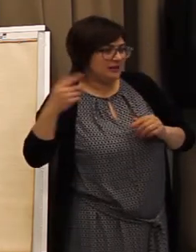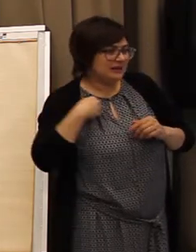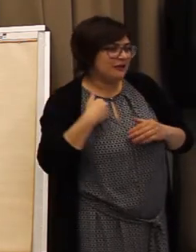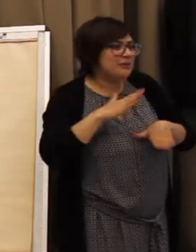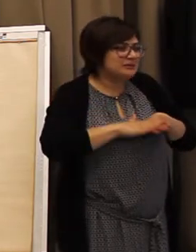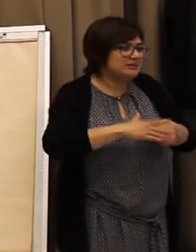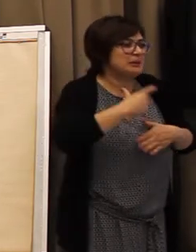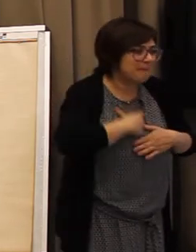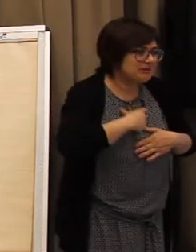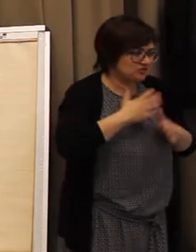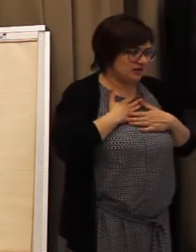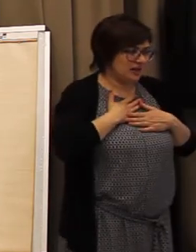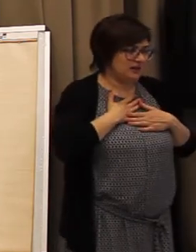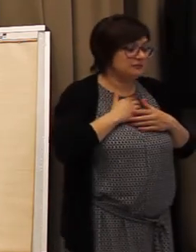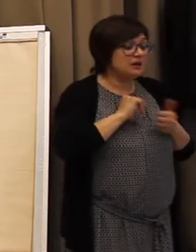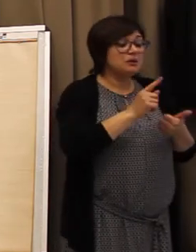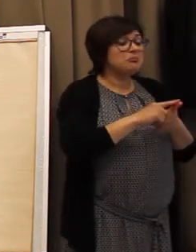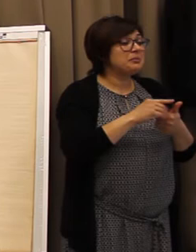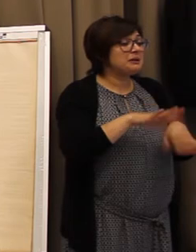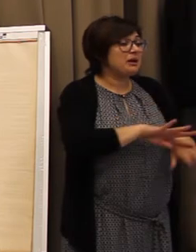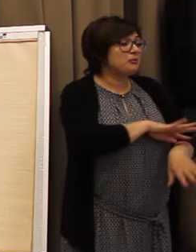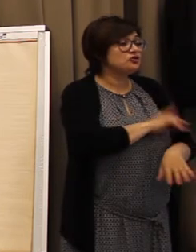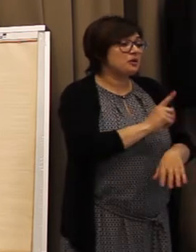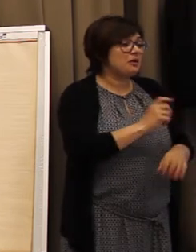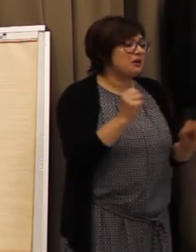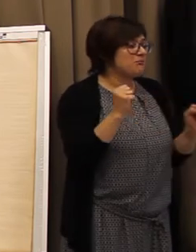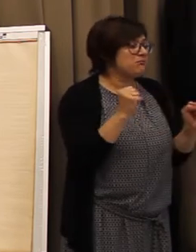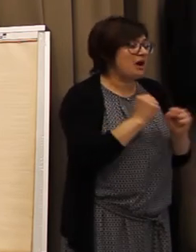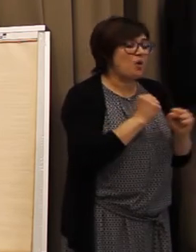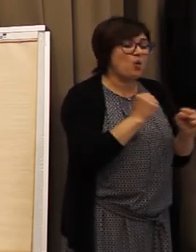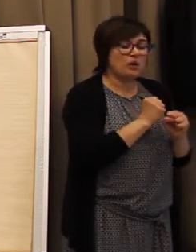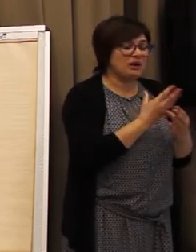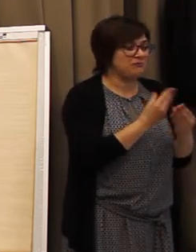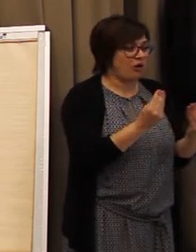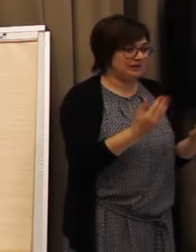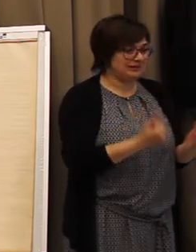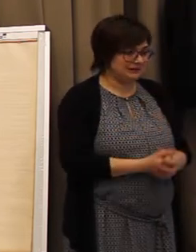altre persone. È la paura, prima di tutto io ho molta paura.